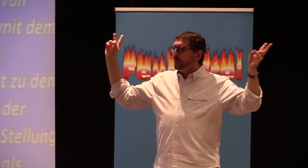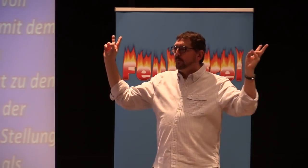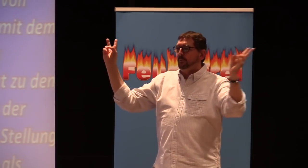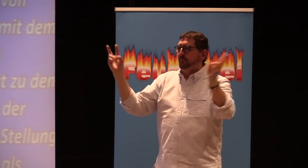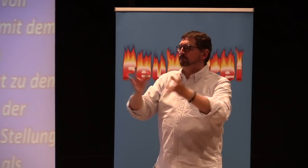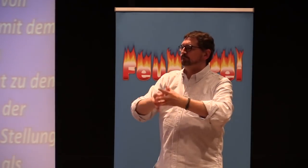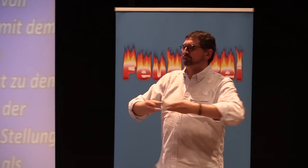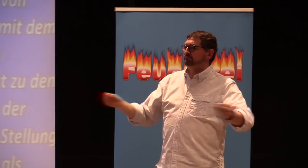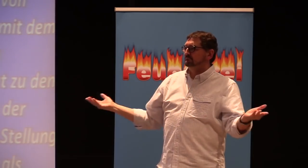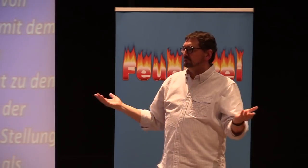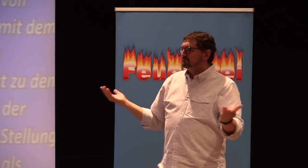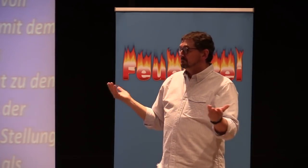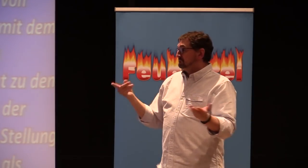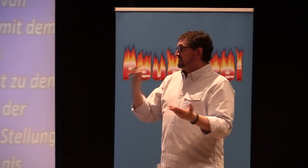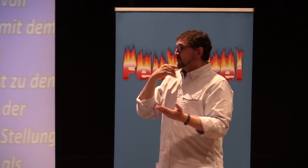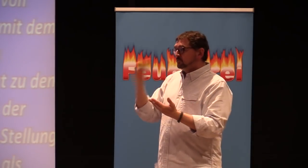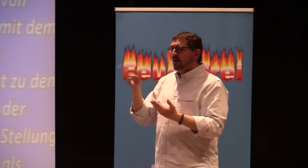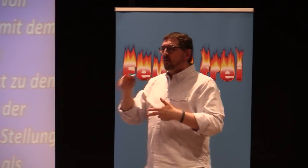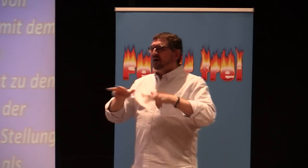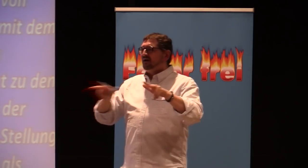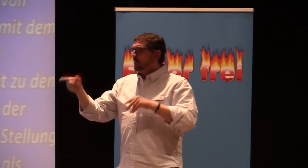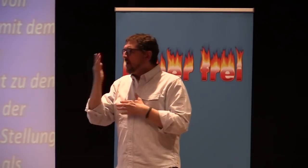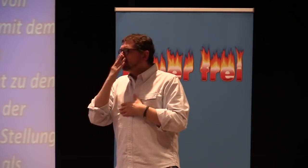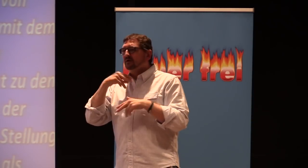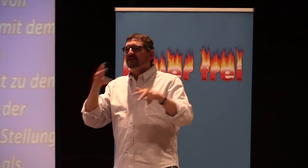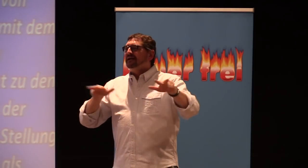wird. Es wird also schrittweise verschwinden.